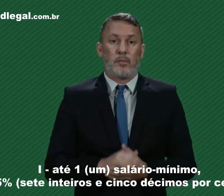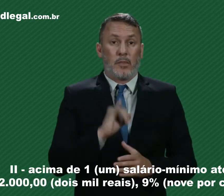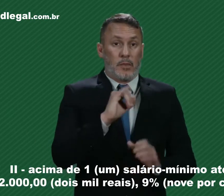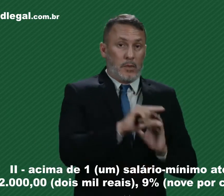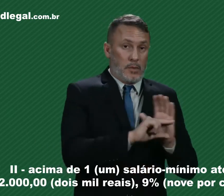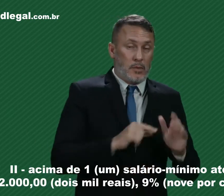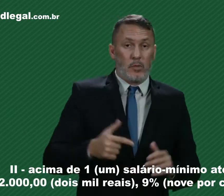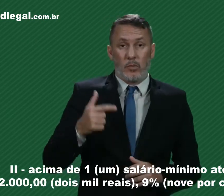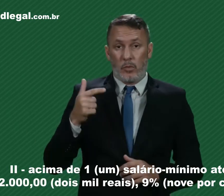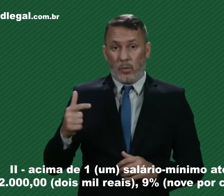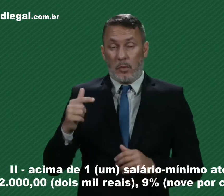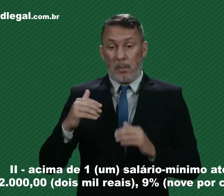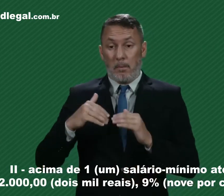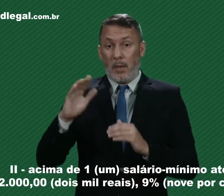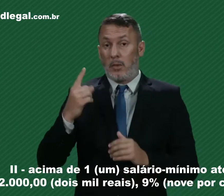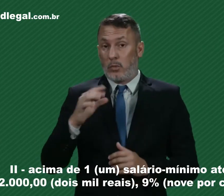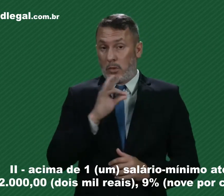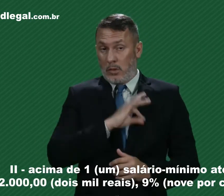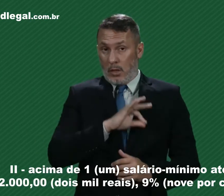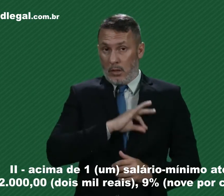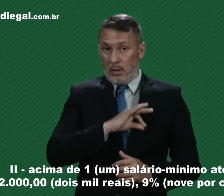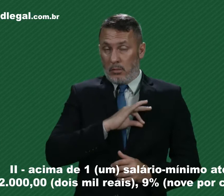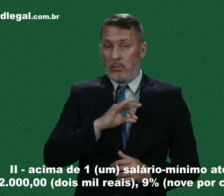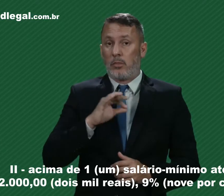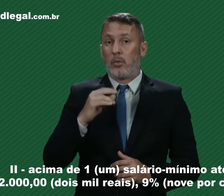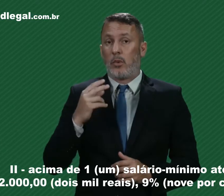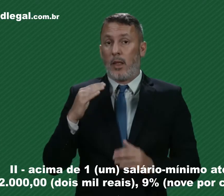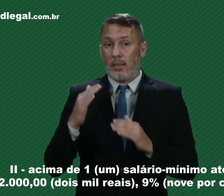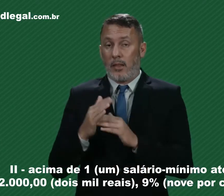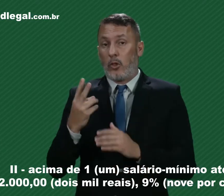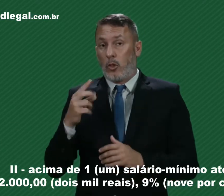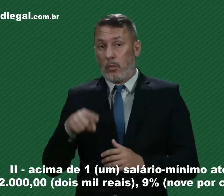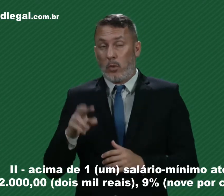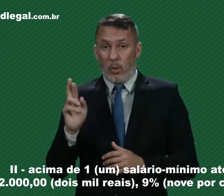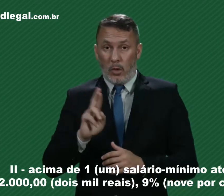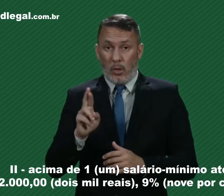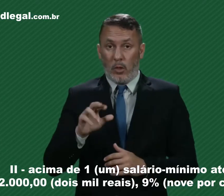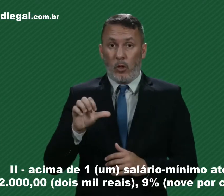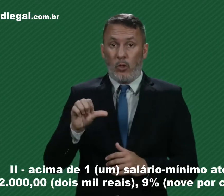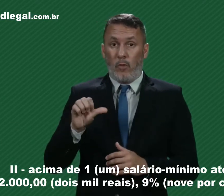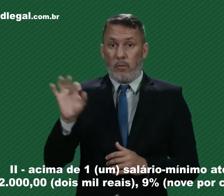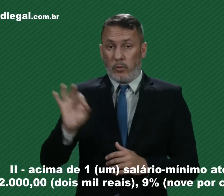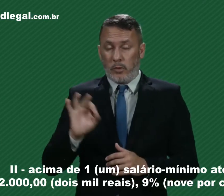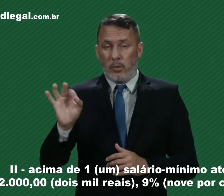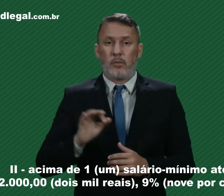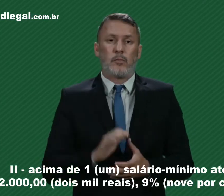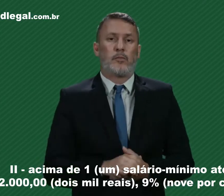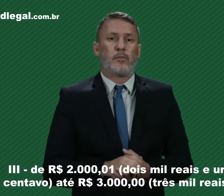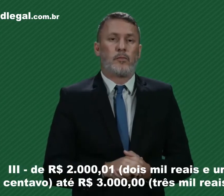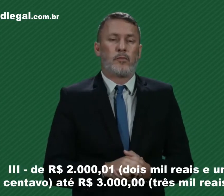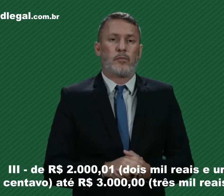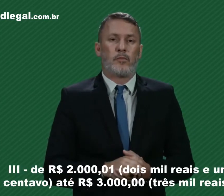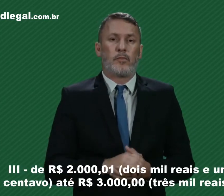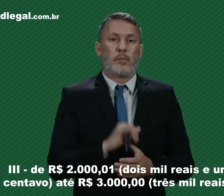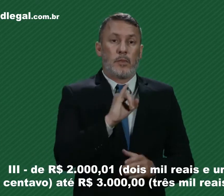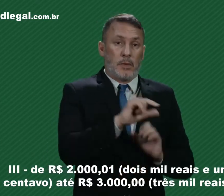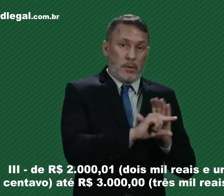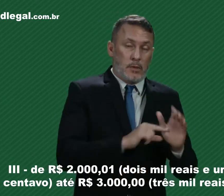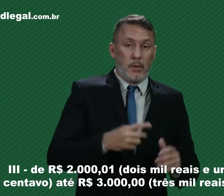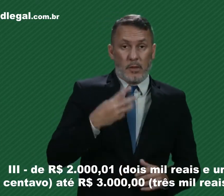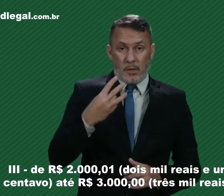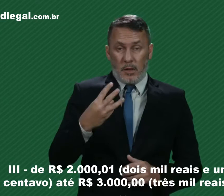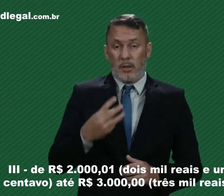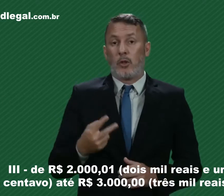7,5%. Inciso 2. Acima de um salário mínimo, até R$ 2.000, 9%. Inciso